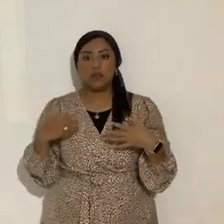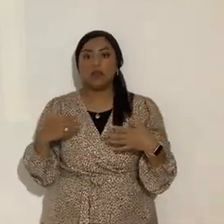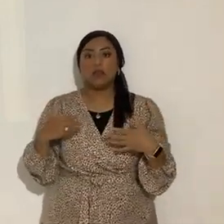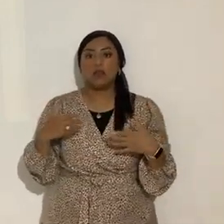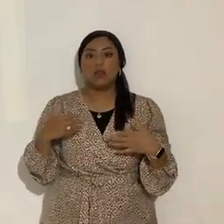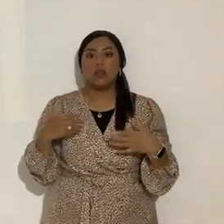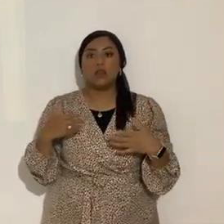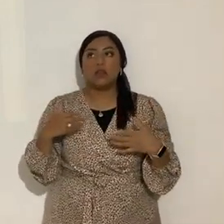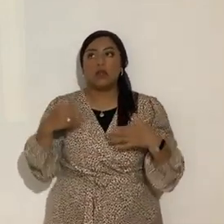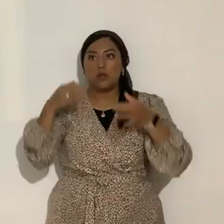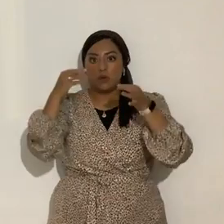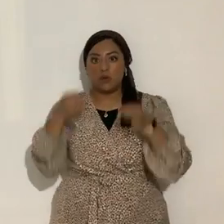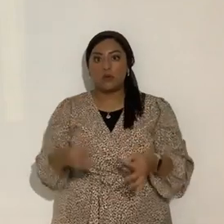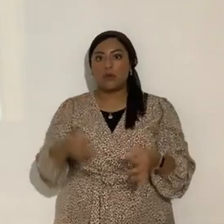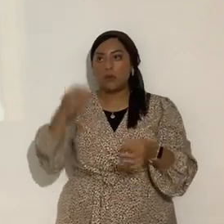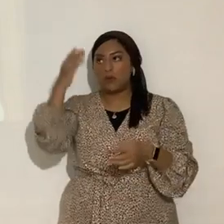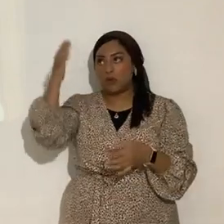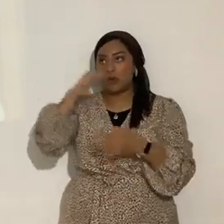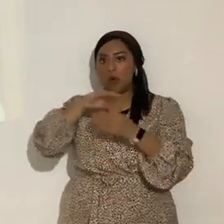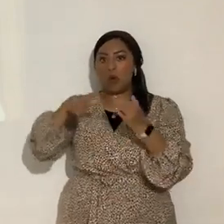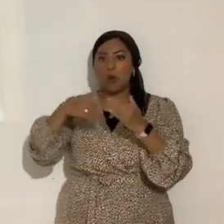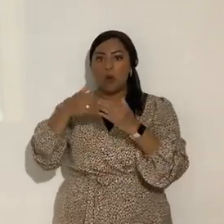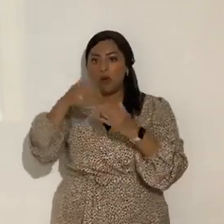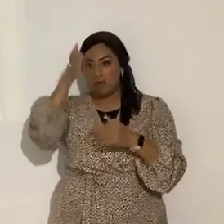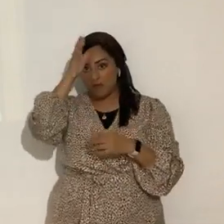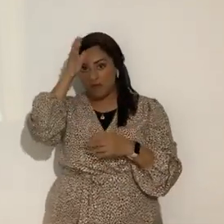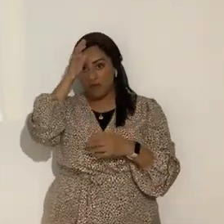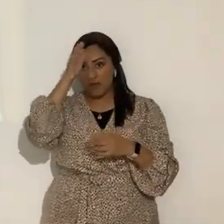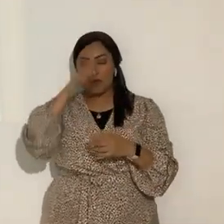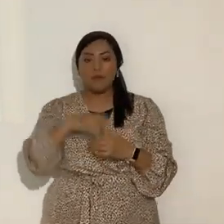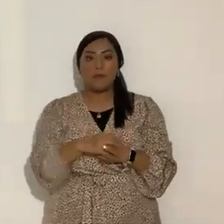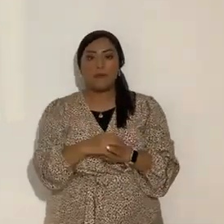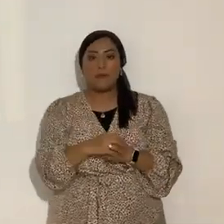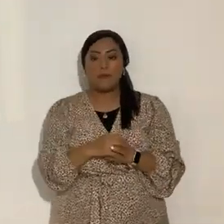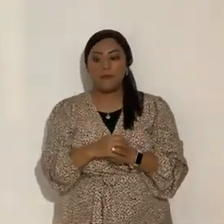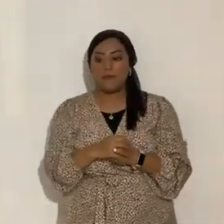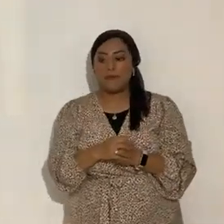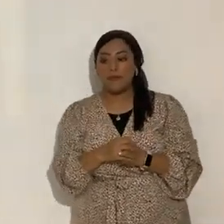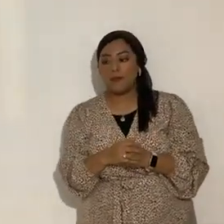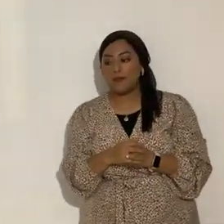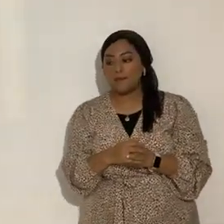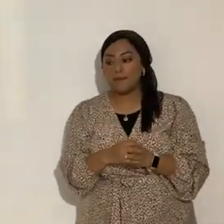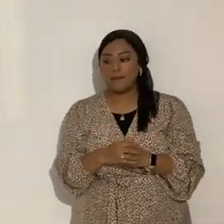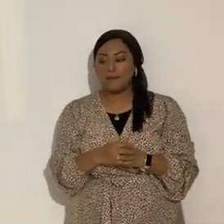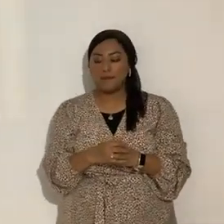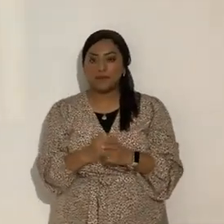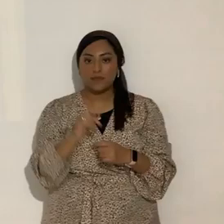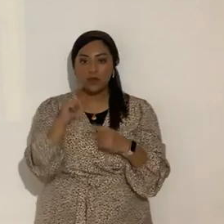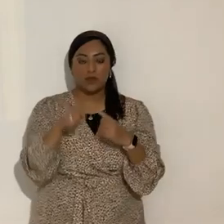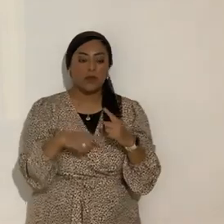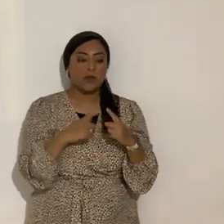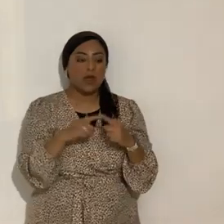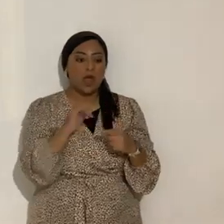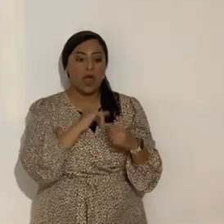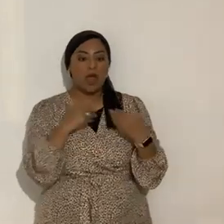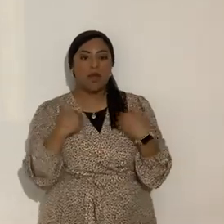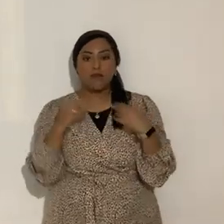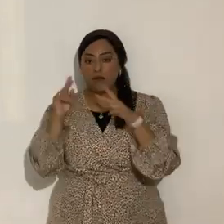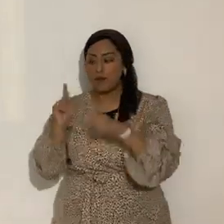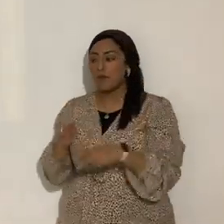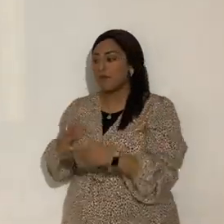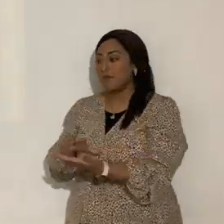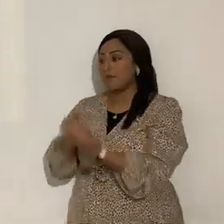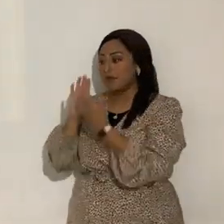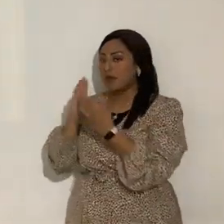voluntad del Todopoderoso. Miren, la realidad es esta, porque yo, cuando tengo una persona enfrente, la